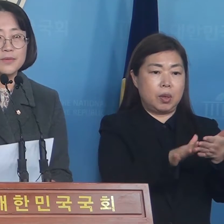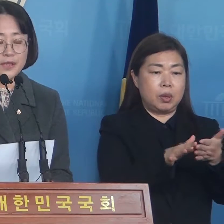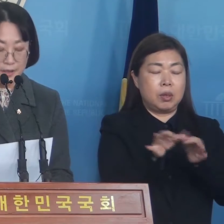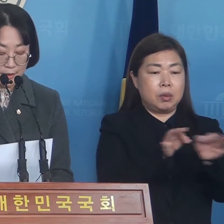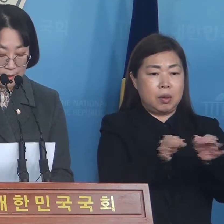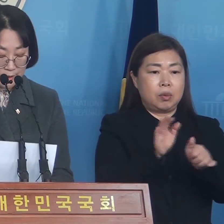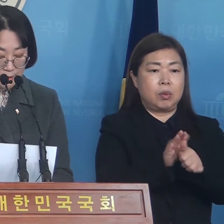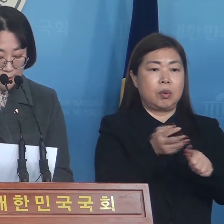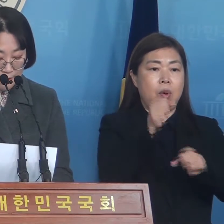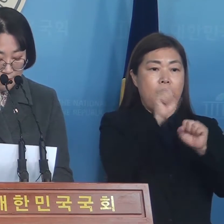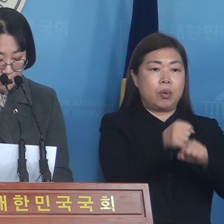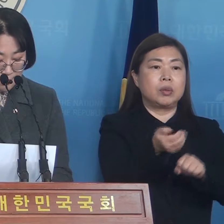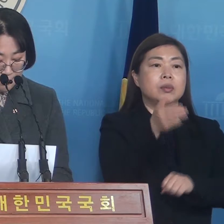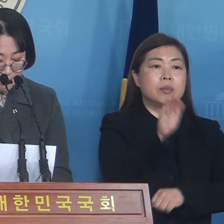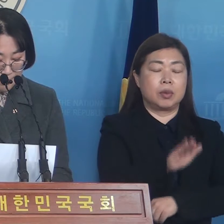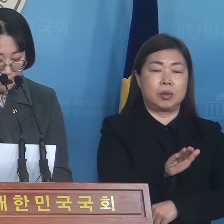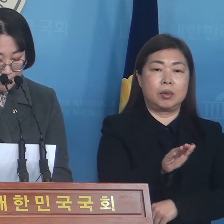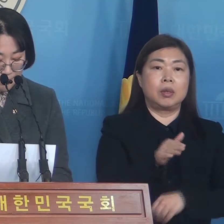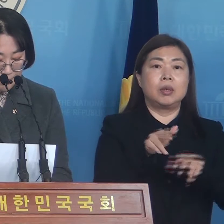허용하고 있습니다.